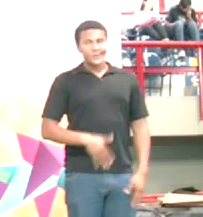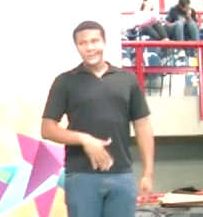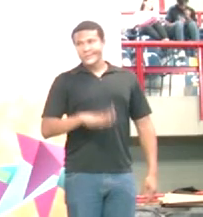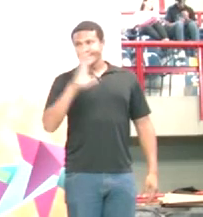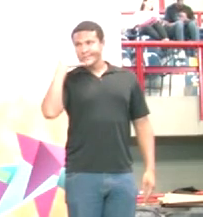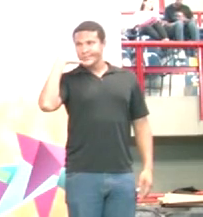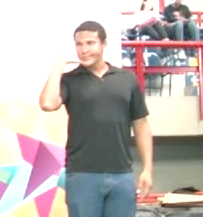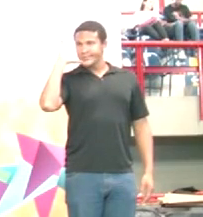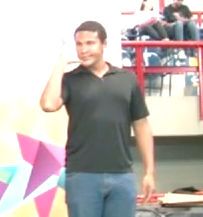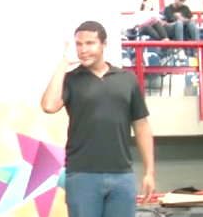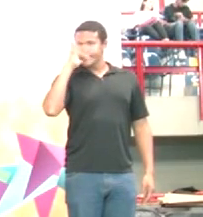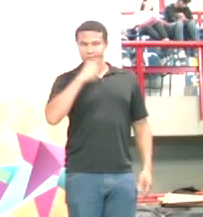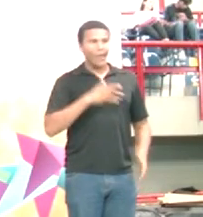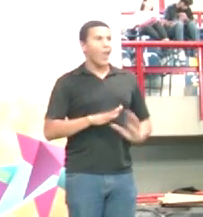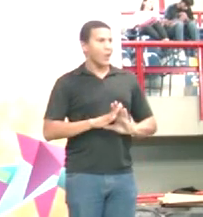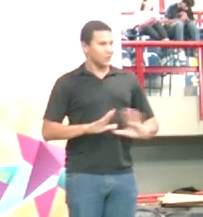isso.